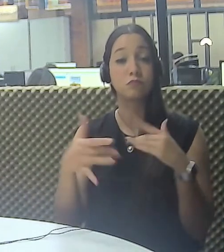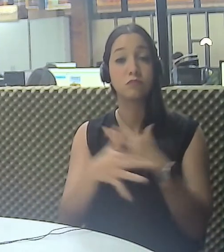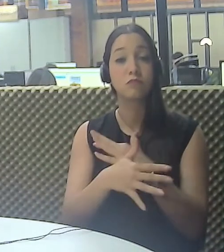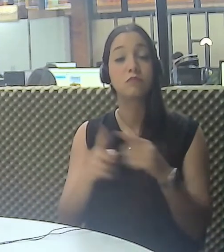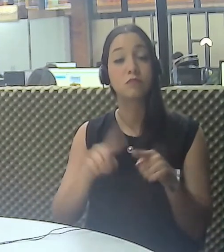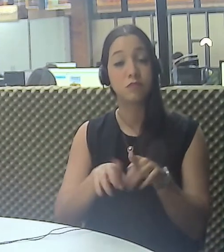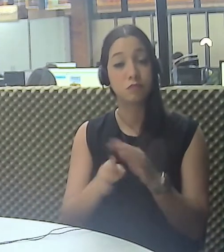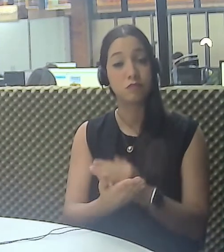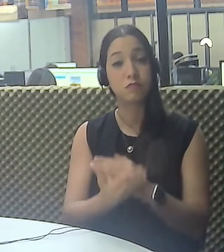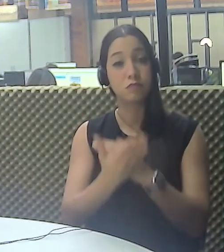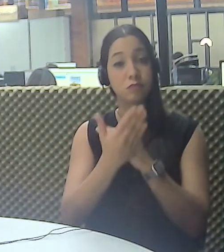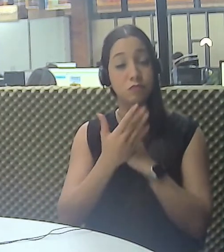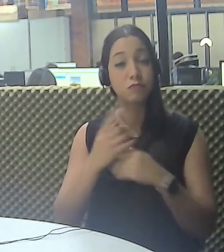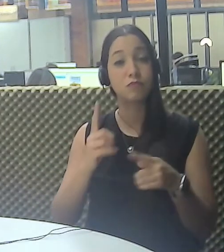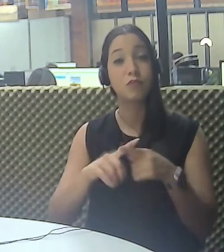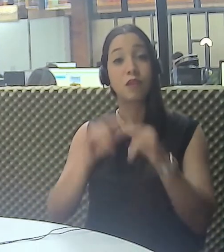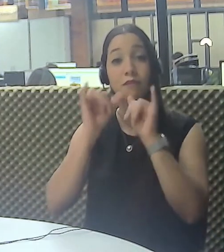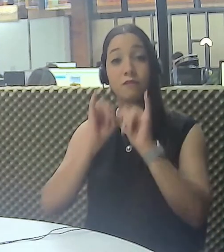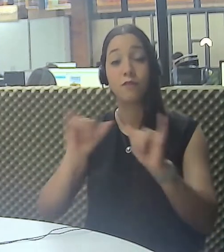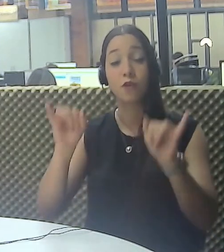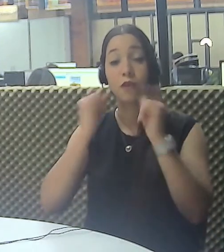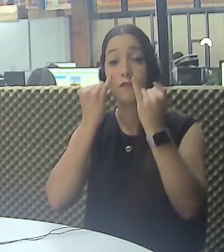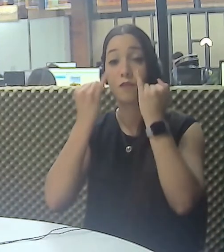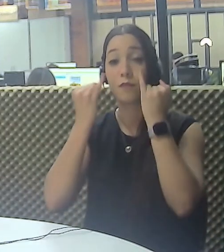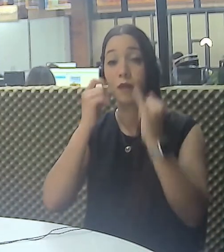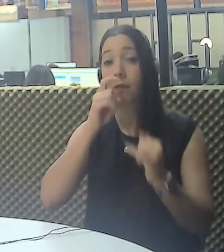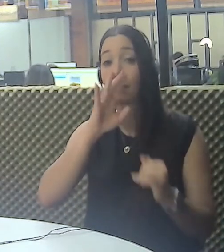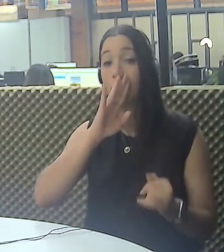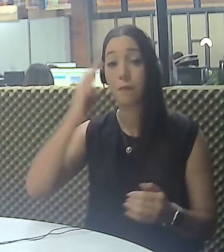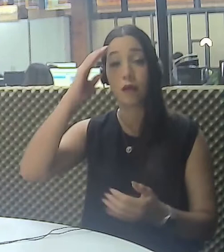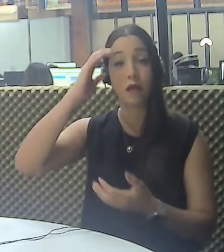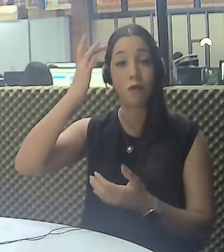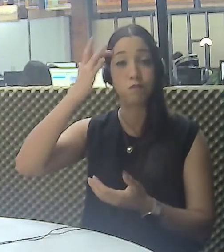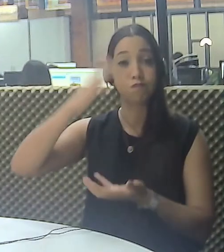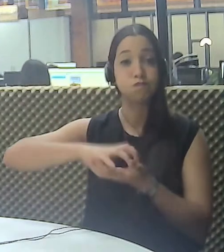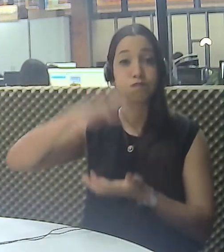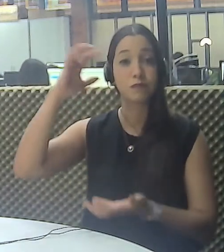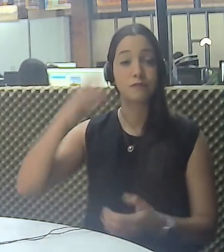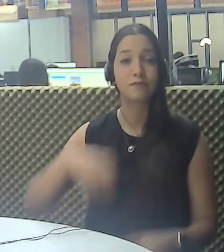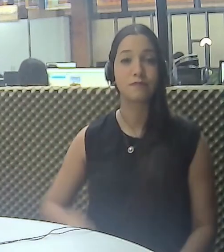também. Também levando a mensagem para os adultos.